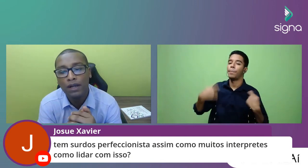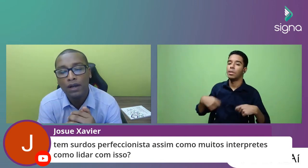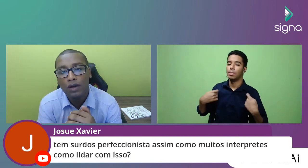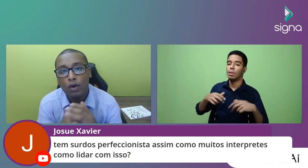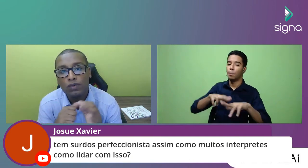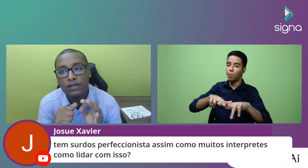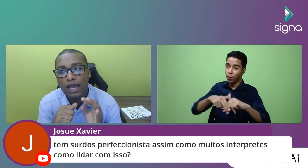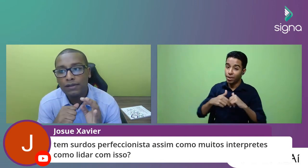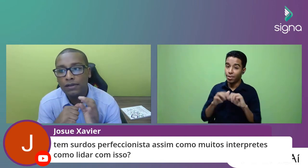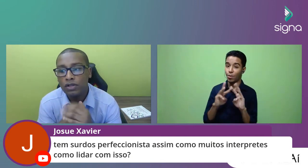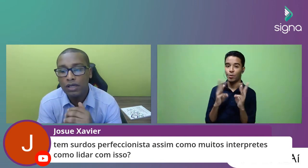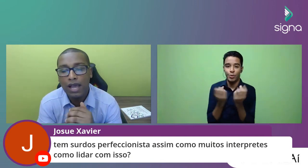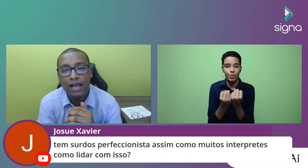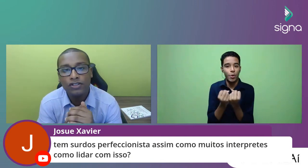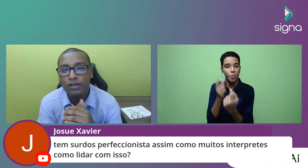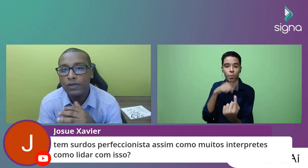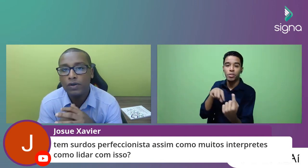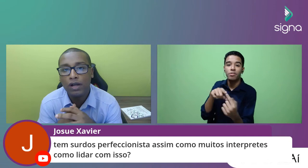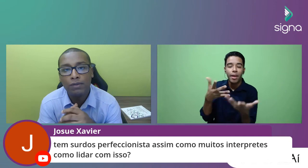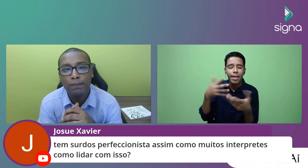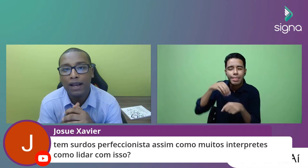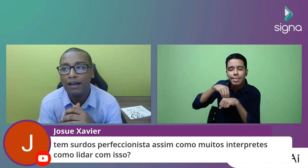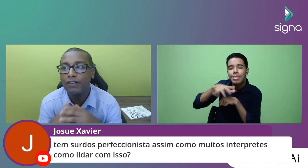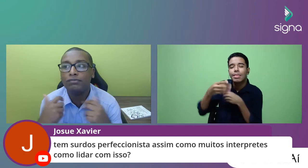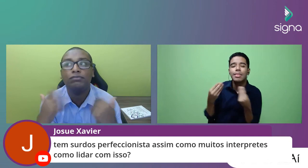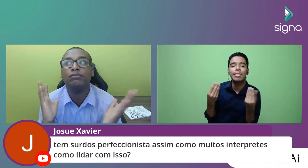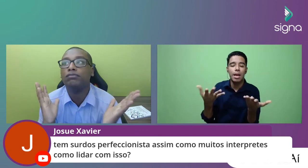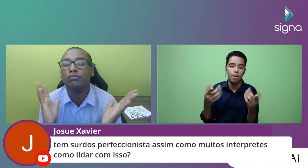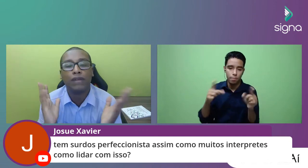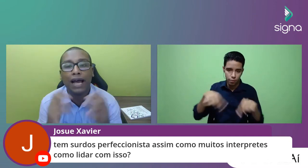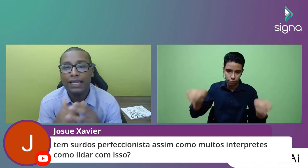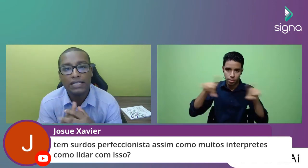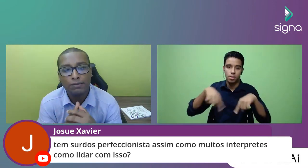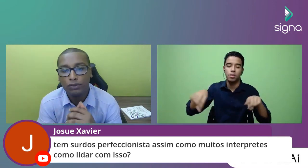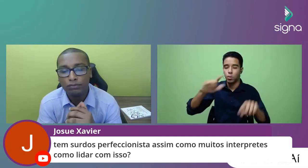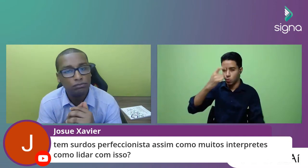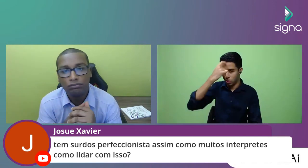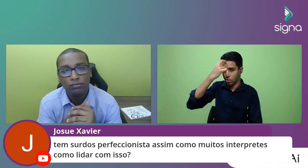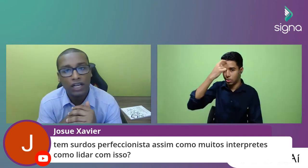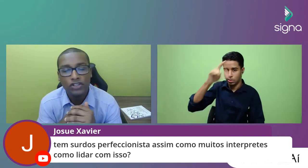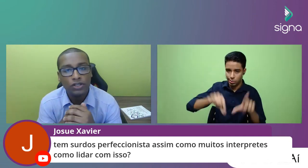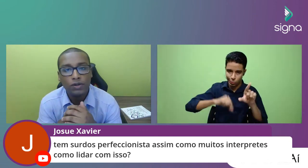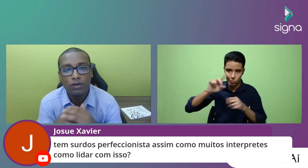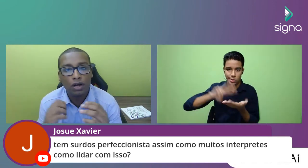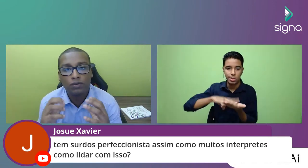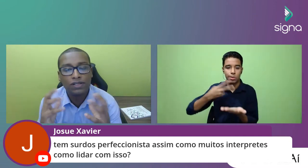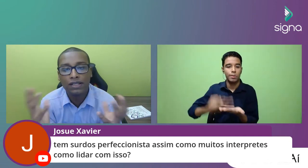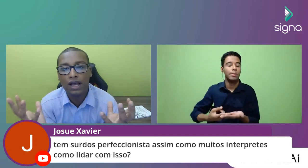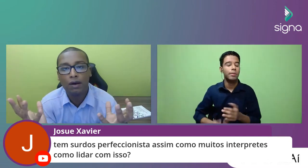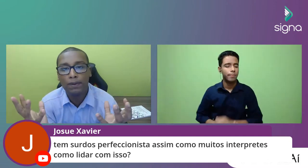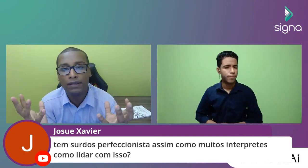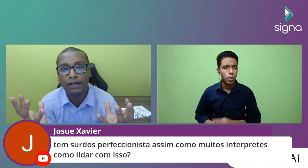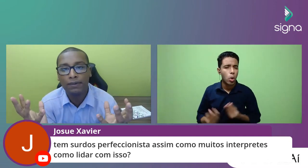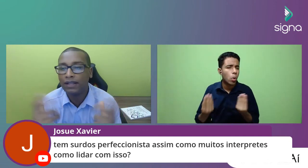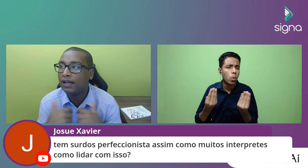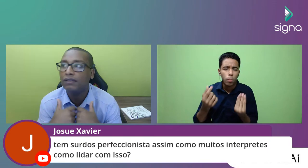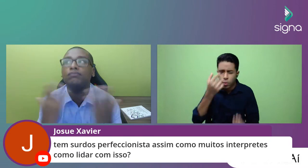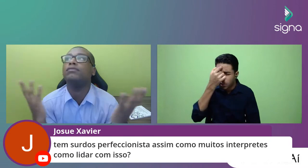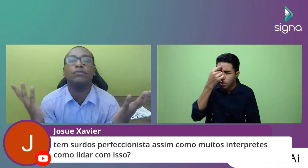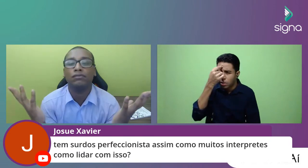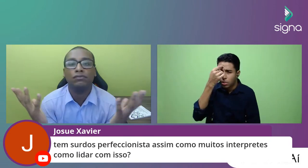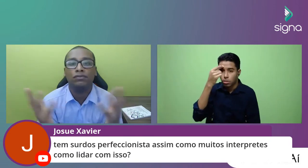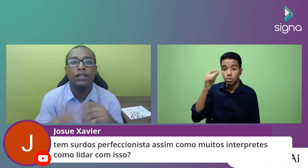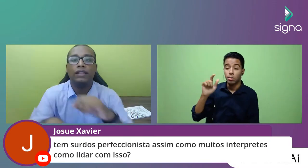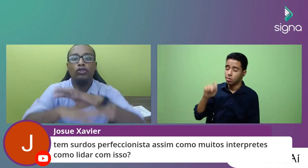workshop. Consciência de que a gente não escolhe uma palavra a esmo. A gente não escolhe um sinal para